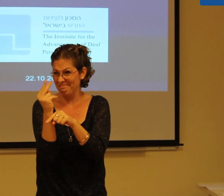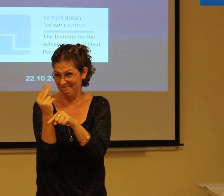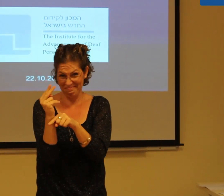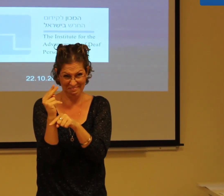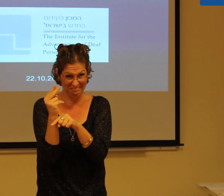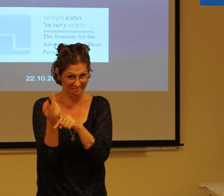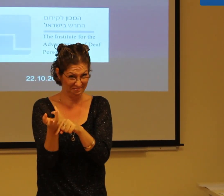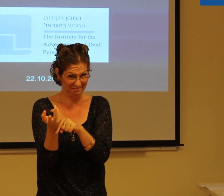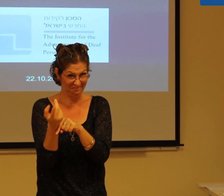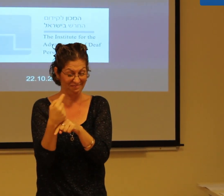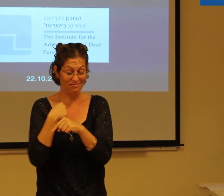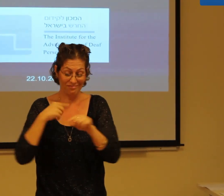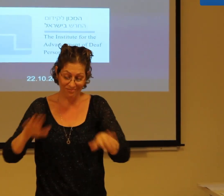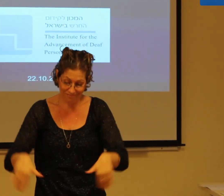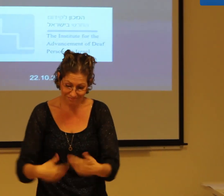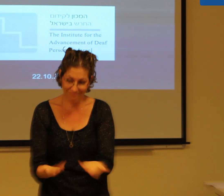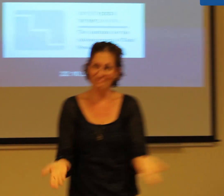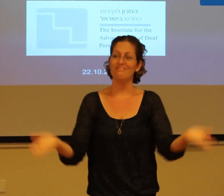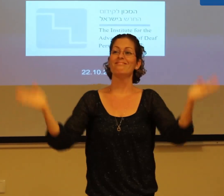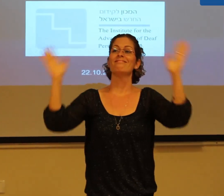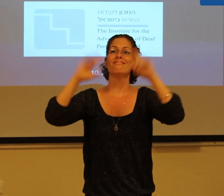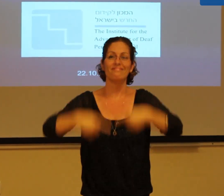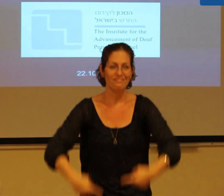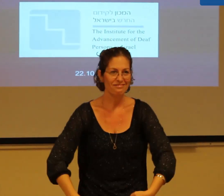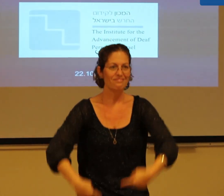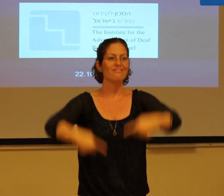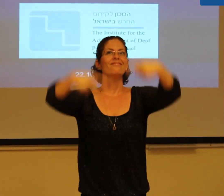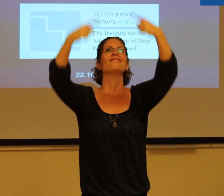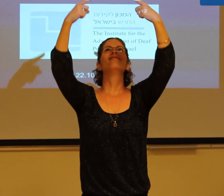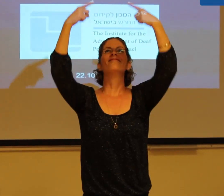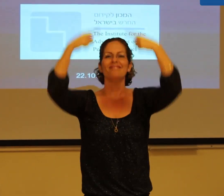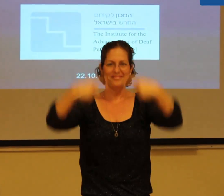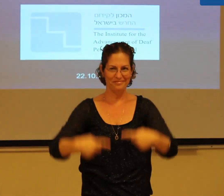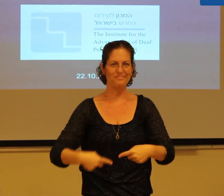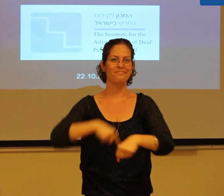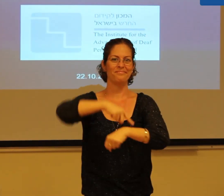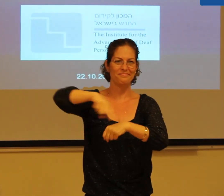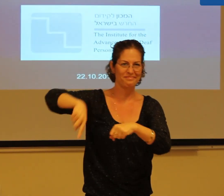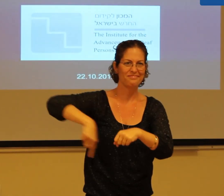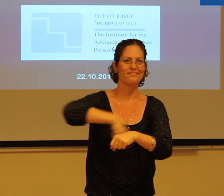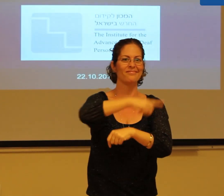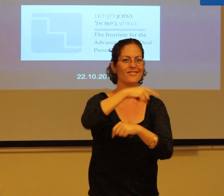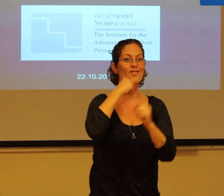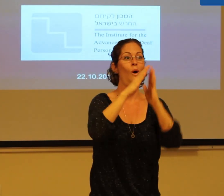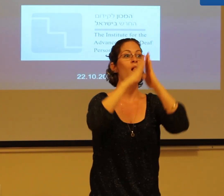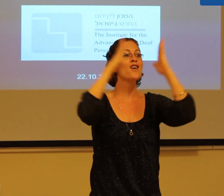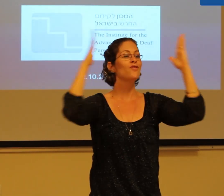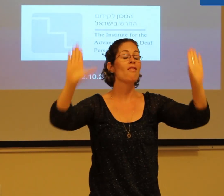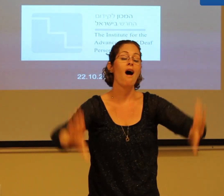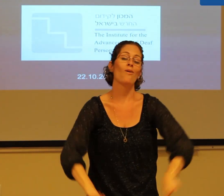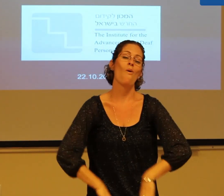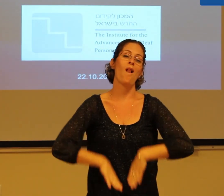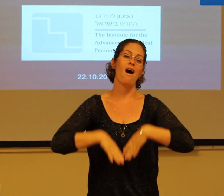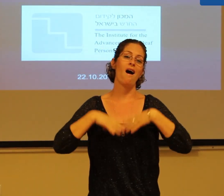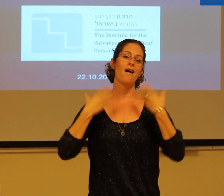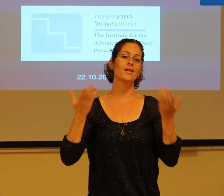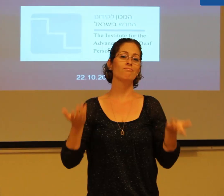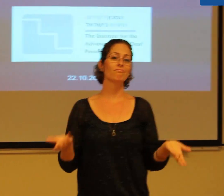כמה זה היה? 2 דקות? פחות, דקה. אז ככה אנחנו 24 שעות, 7 ימים בשבוע, כל השנה, כל